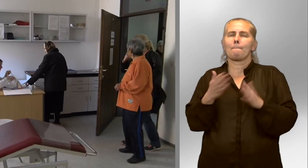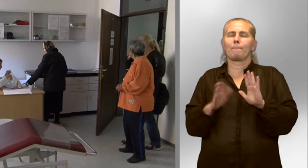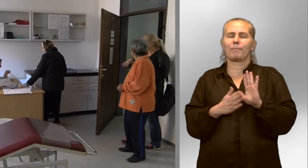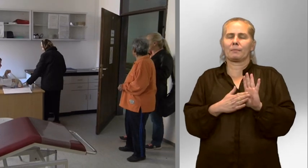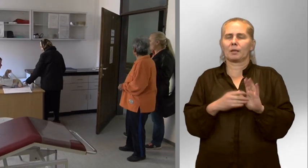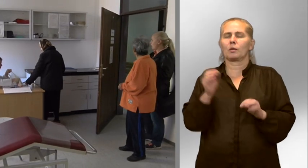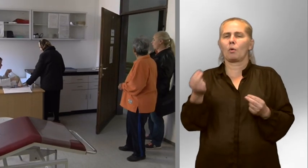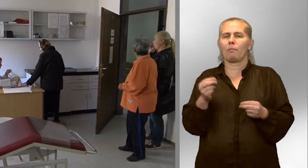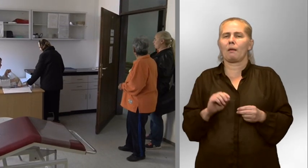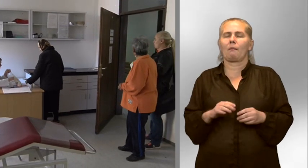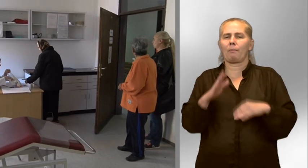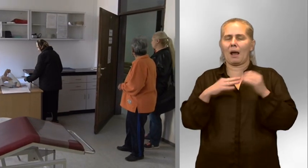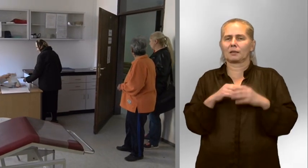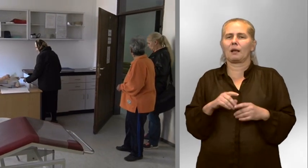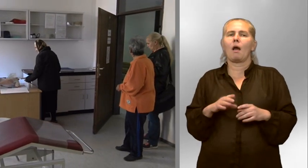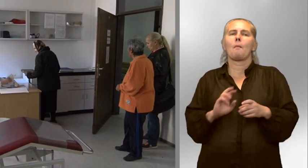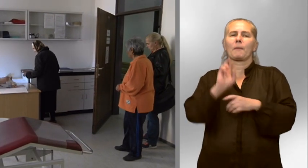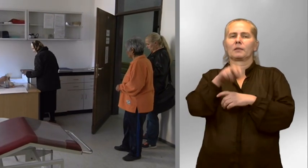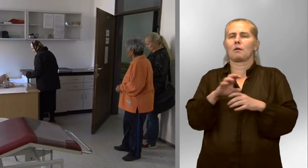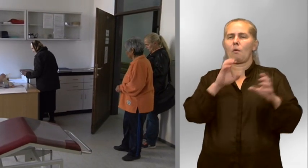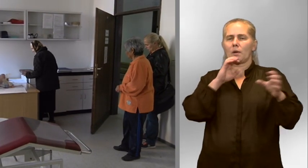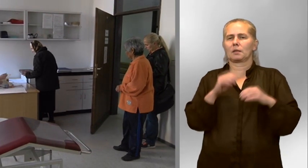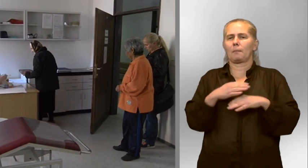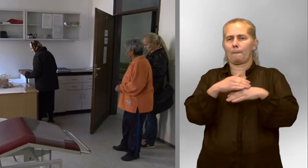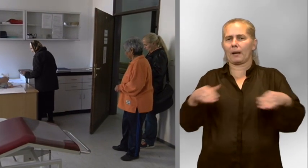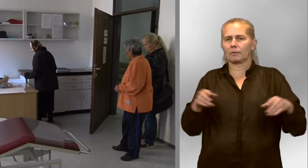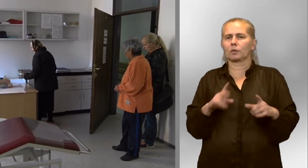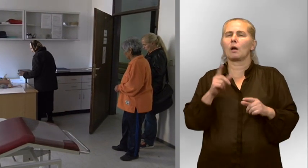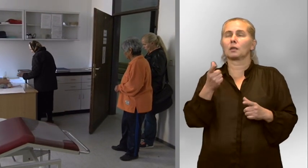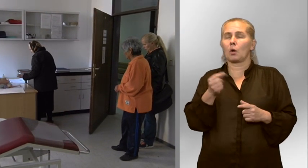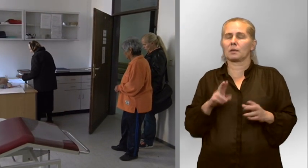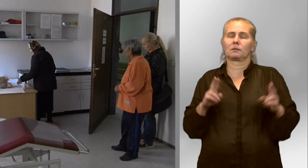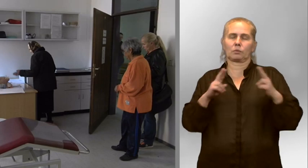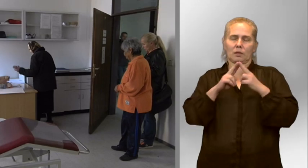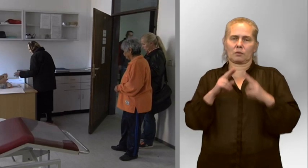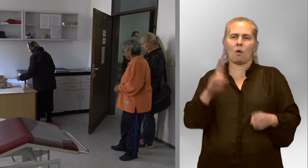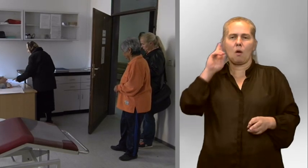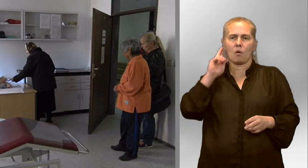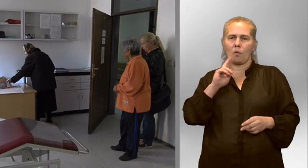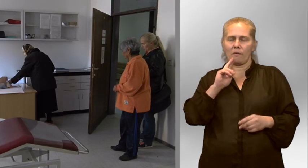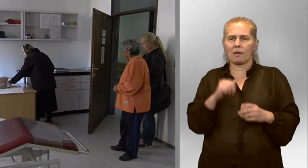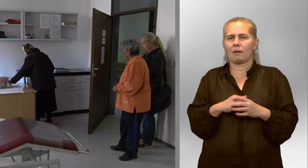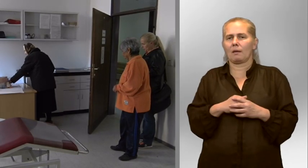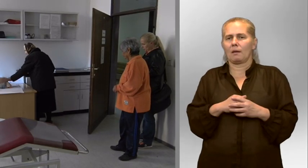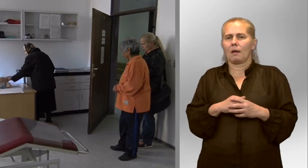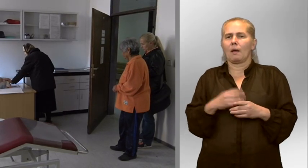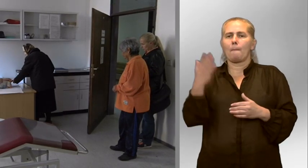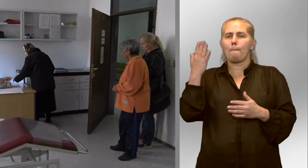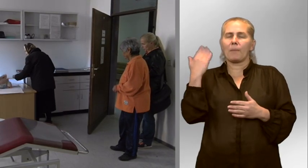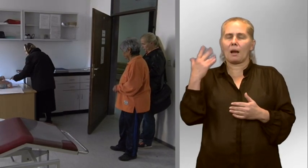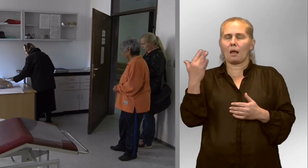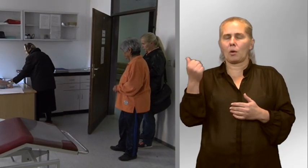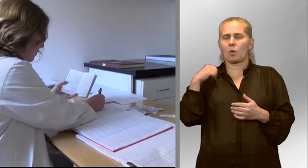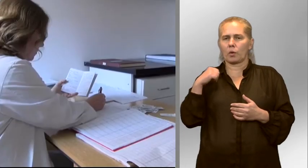Opšta bolnica Pirot primer je dobre prakse u prevazilaženju komunikacionih barijera sa kojima se suočavaju osobe sa